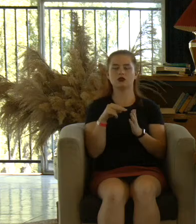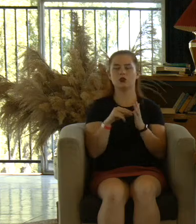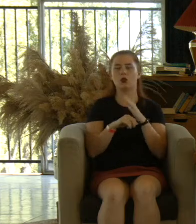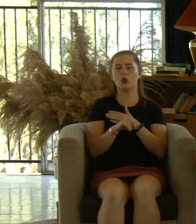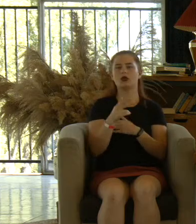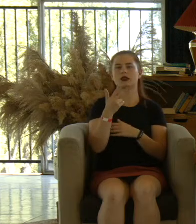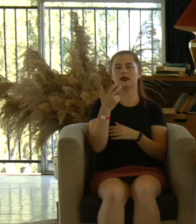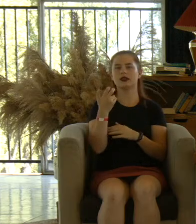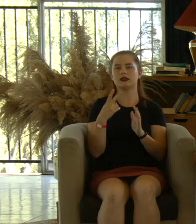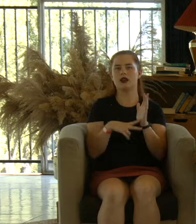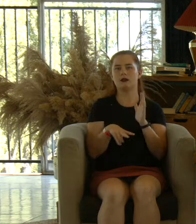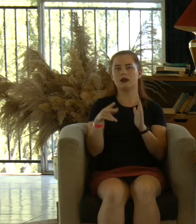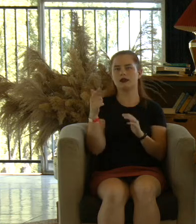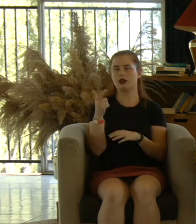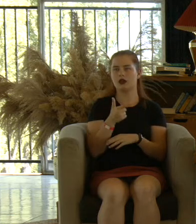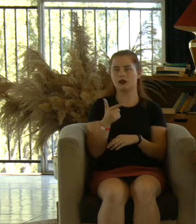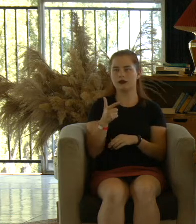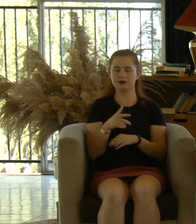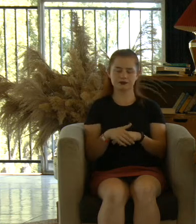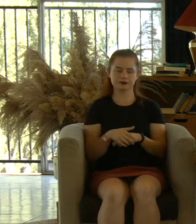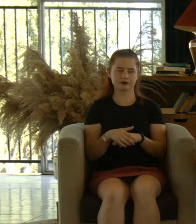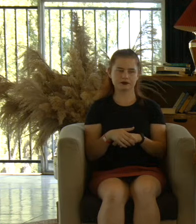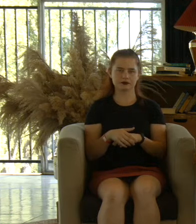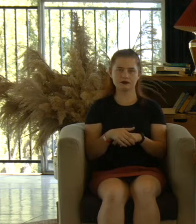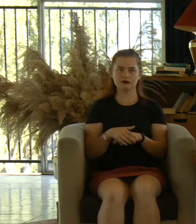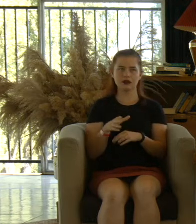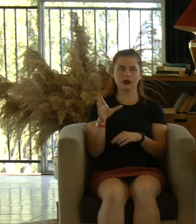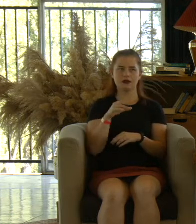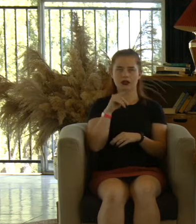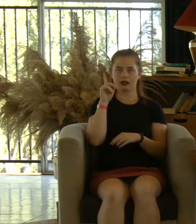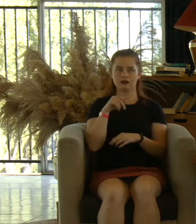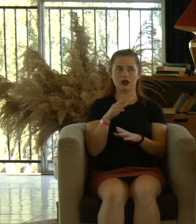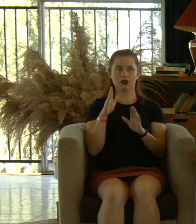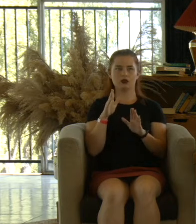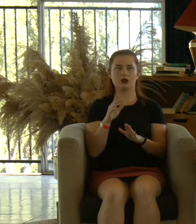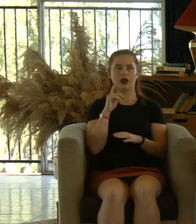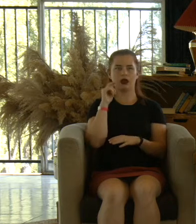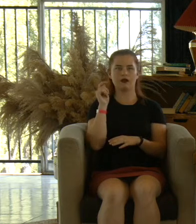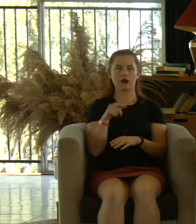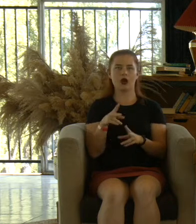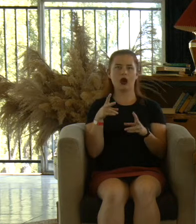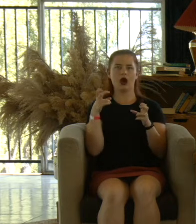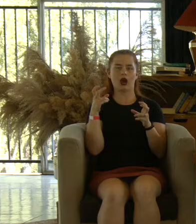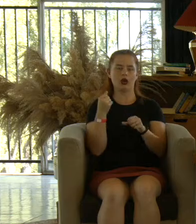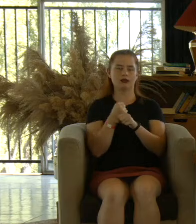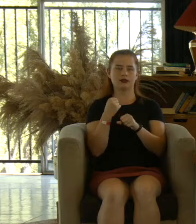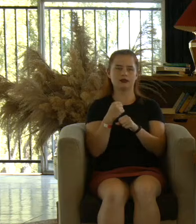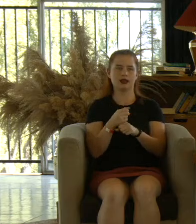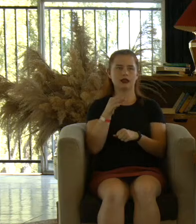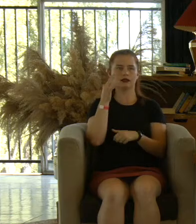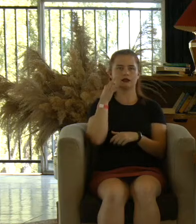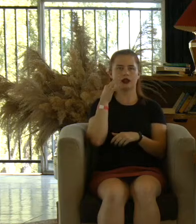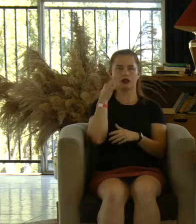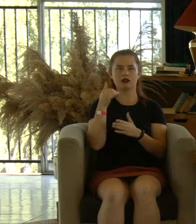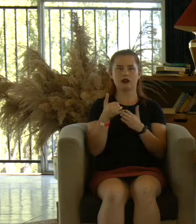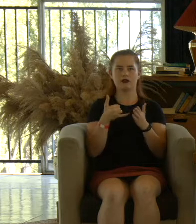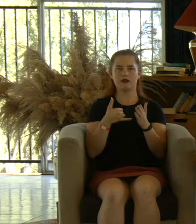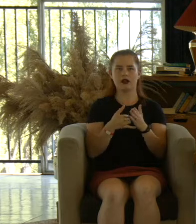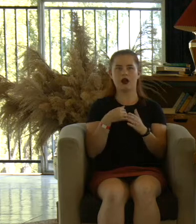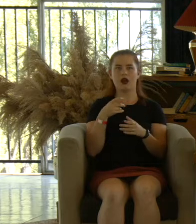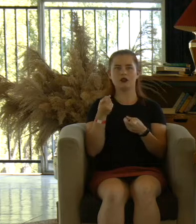гривен, Хумель-производитель. Венгрию все знали только в Украине, по крайней мере, как производителя сладких вин, а натуралисты делают уже интересное